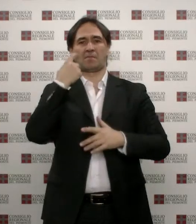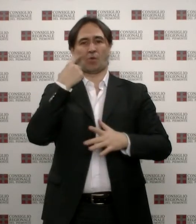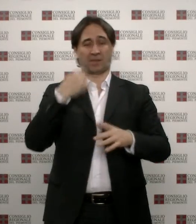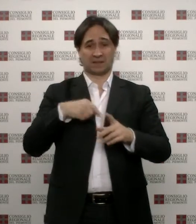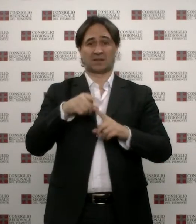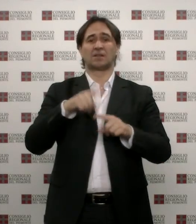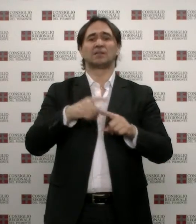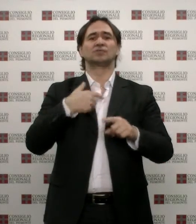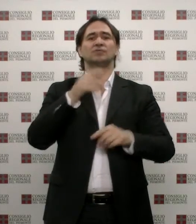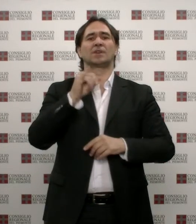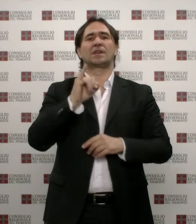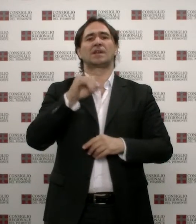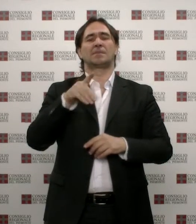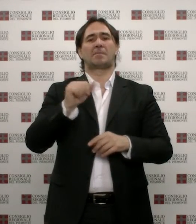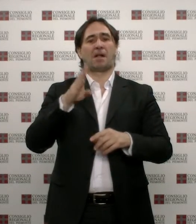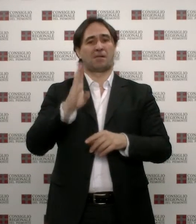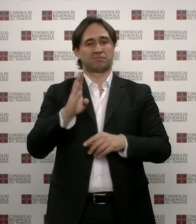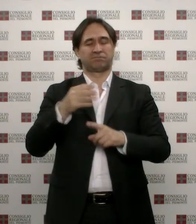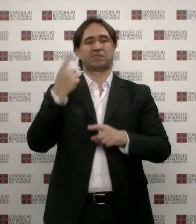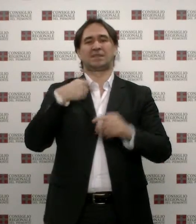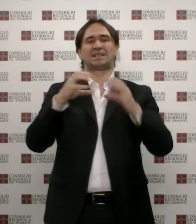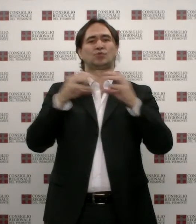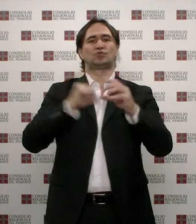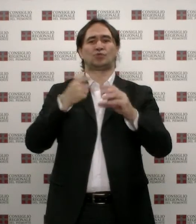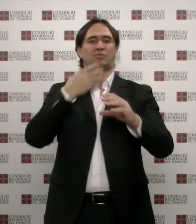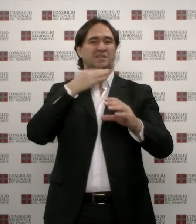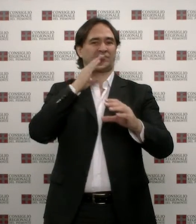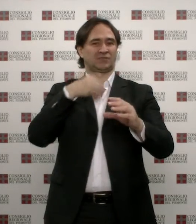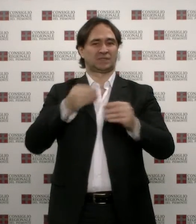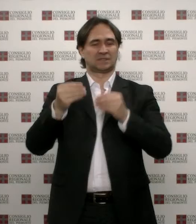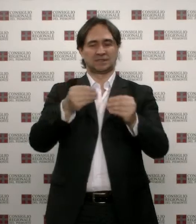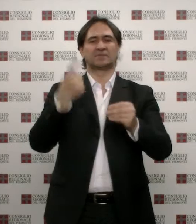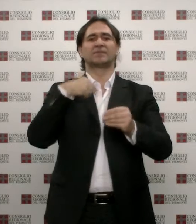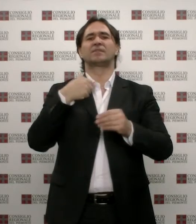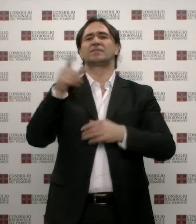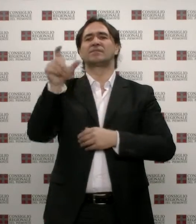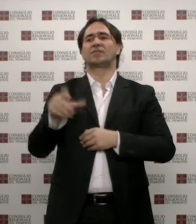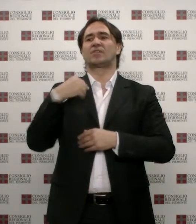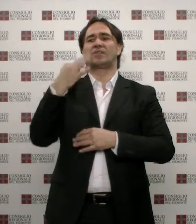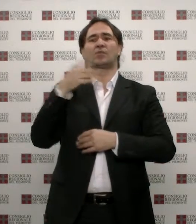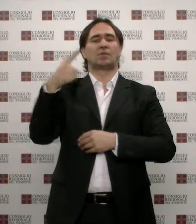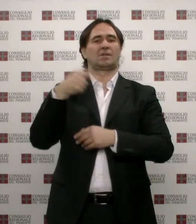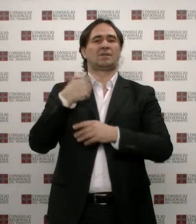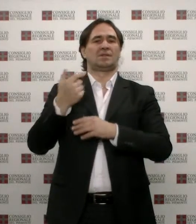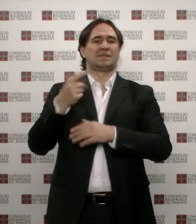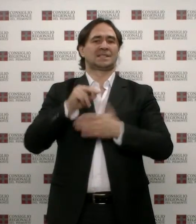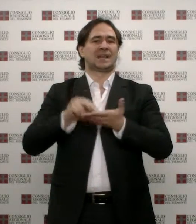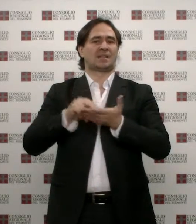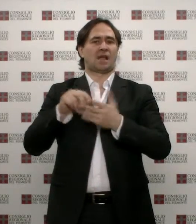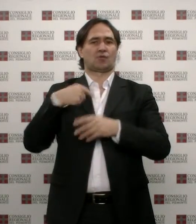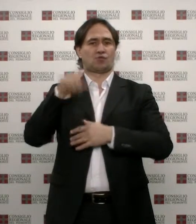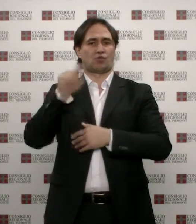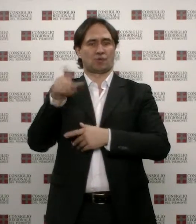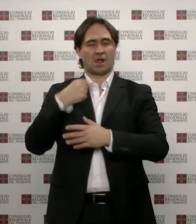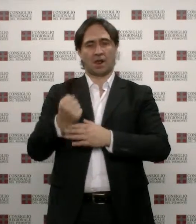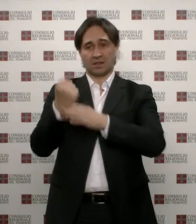delle IPAB, istituzioni pubbliche di assistenza e beneficenza, a sostegno della figura del segretario comunale, per il riconoscimento della